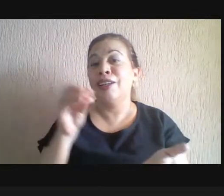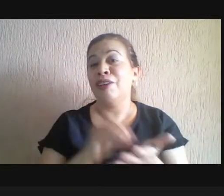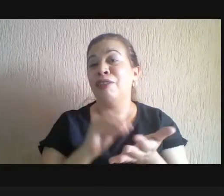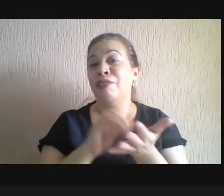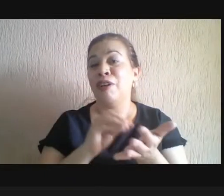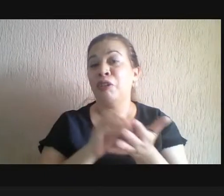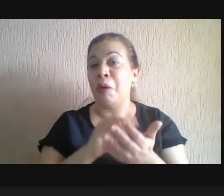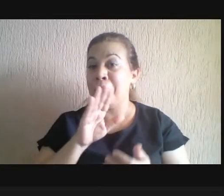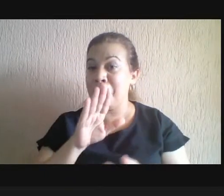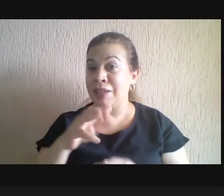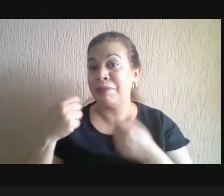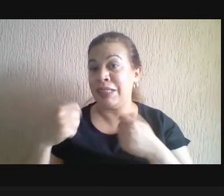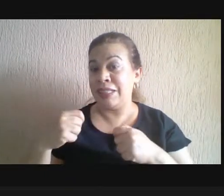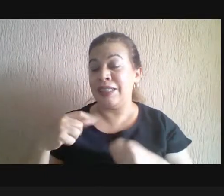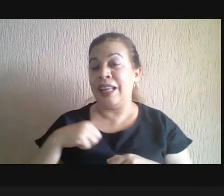específico.